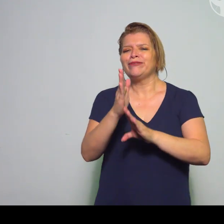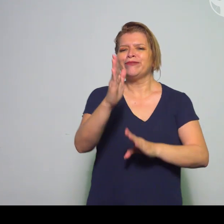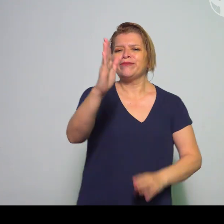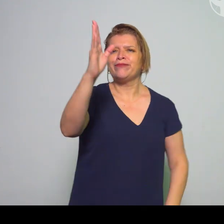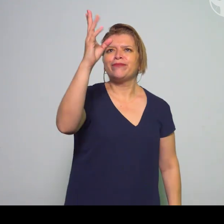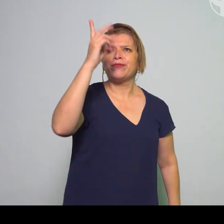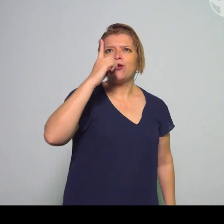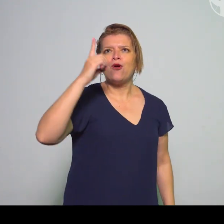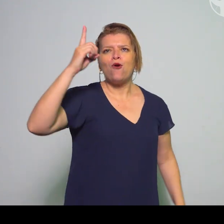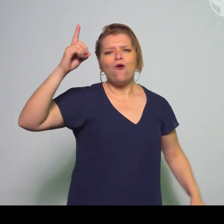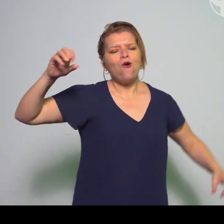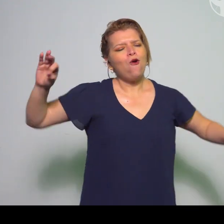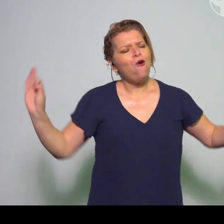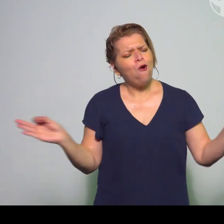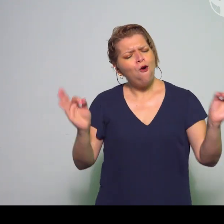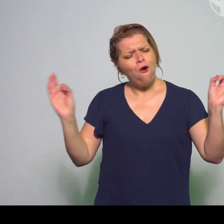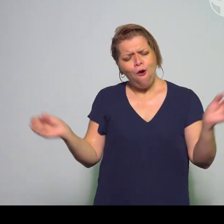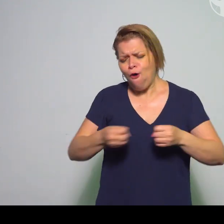fiel